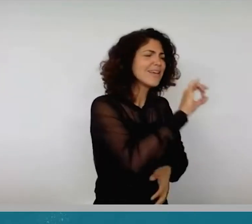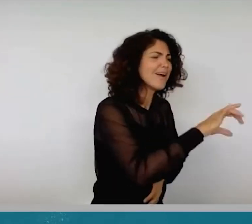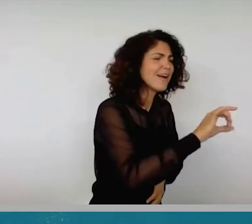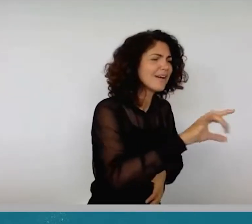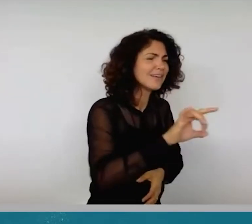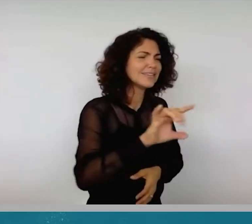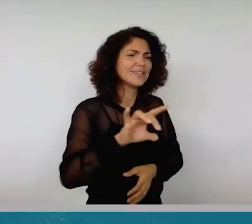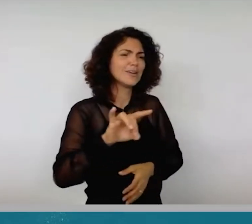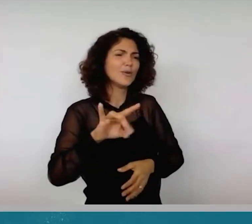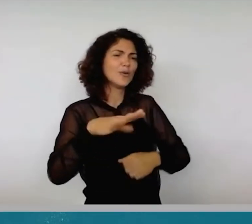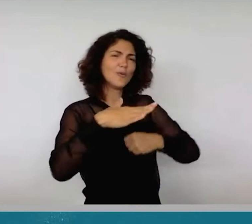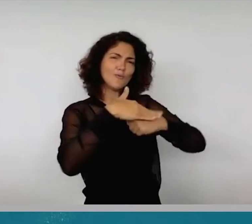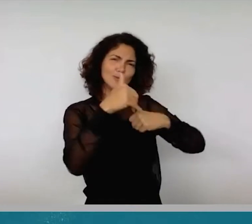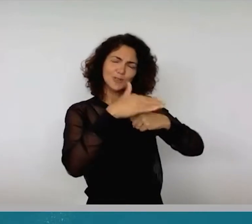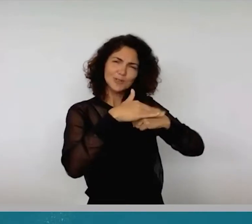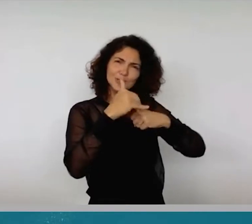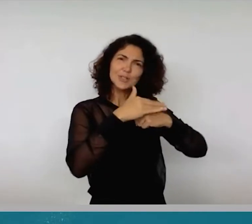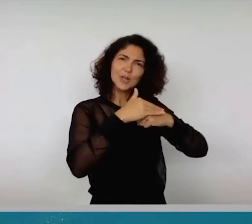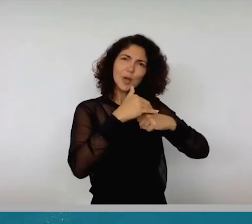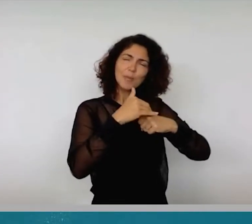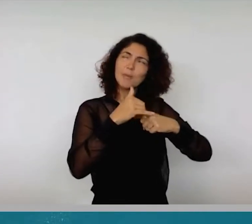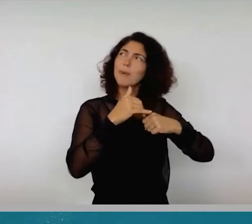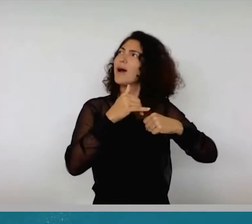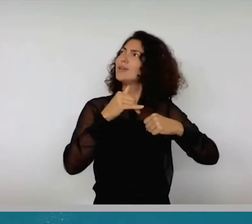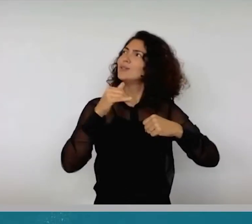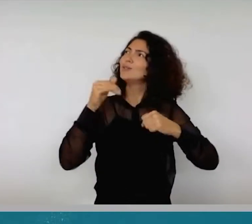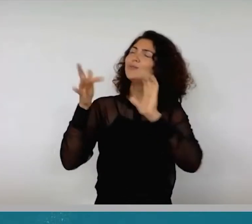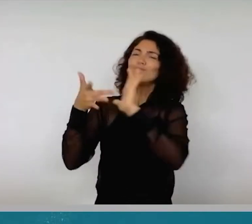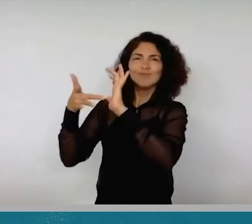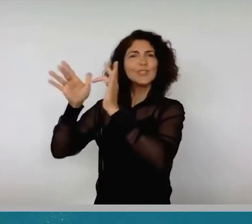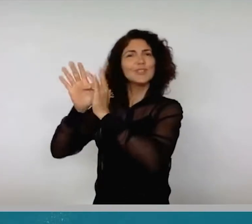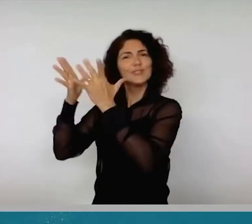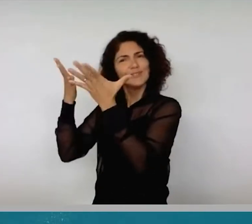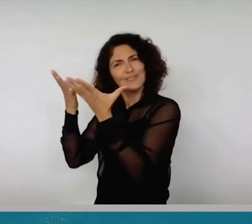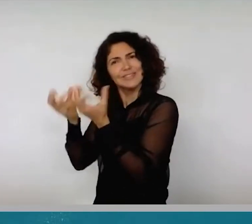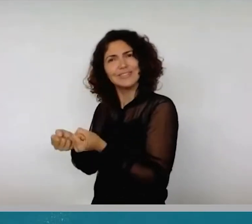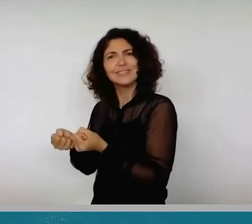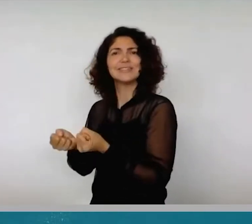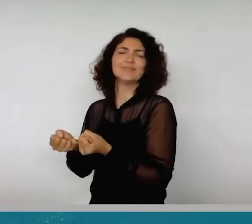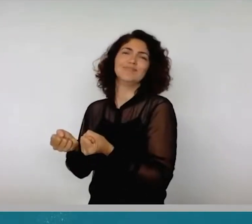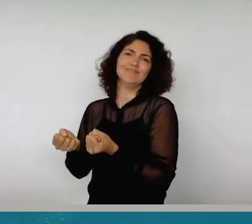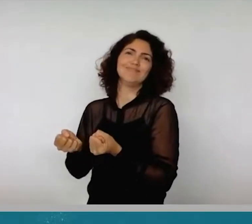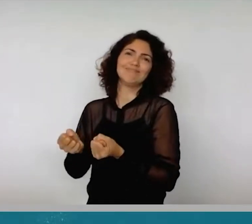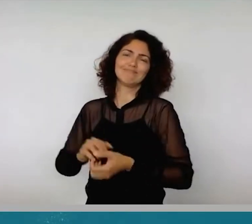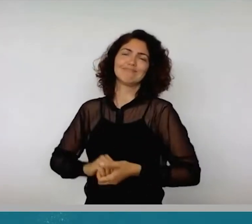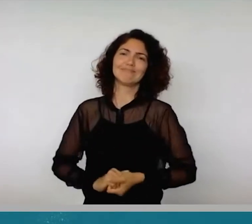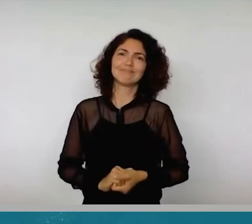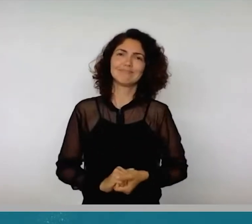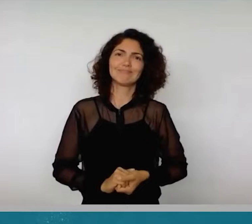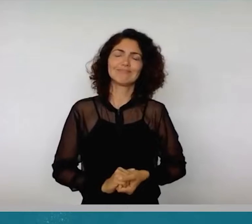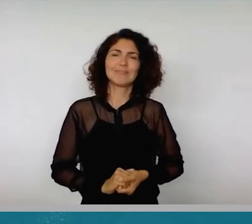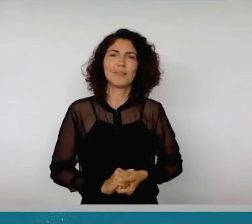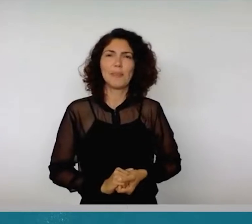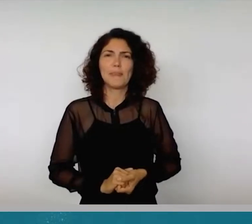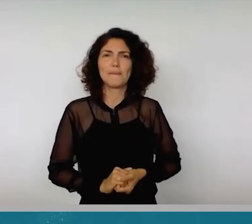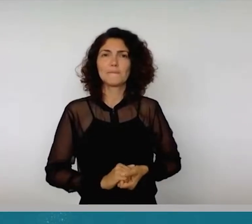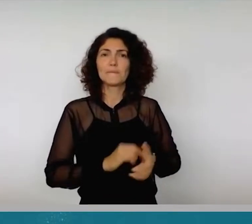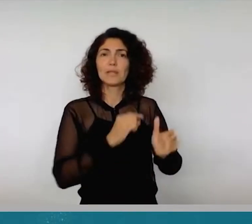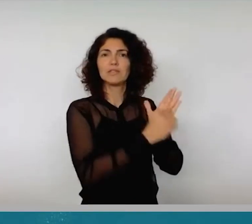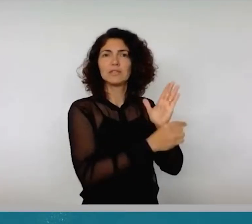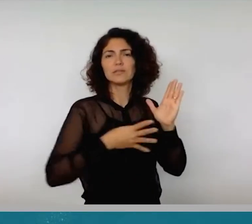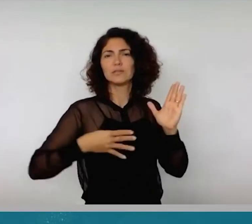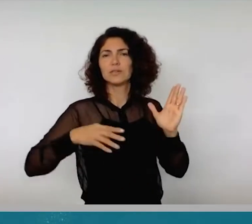e viverem essa mesma vida que nós vivemos. No versículo 43, ouvistes que foi